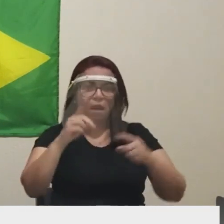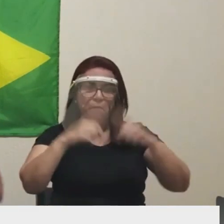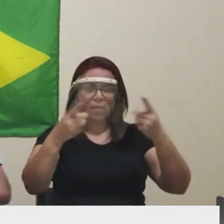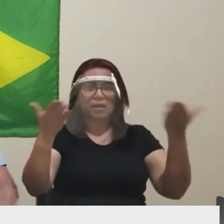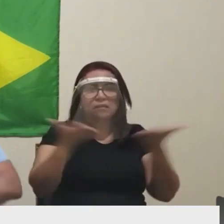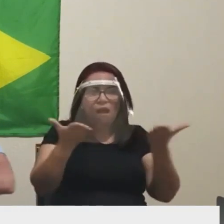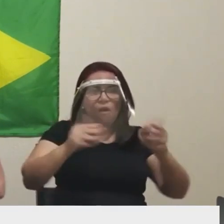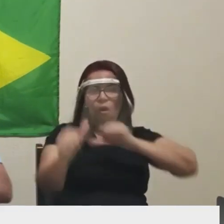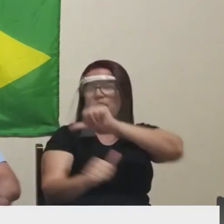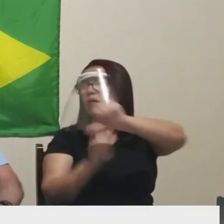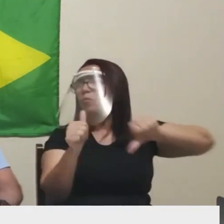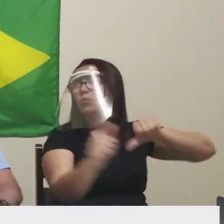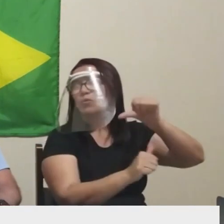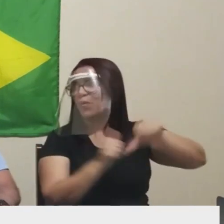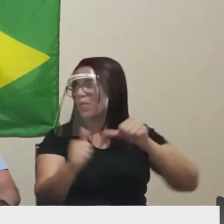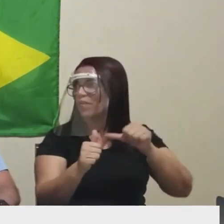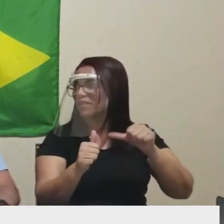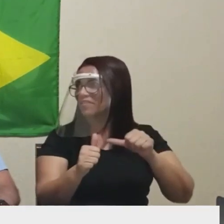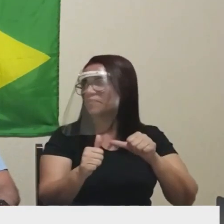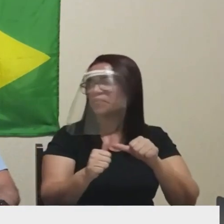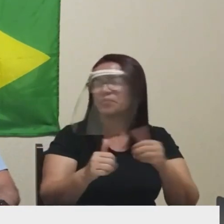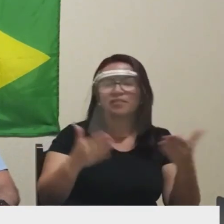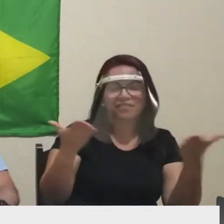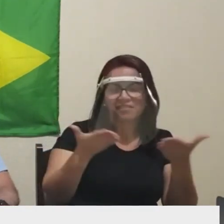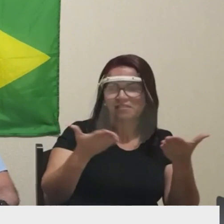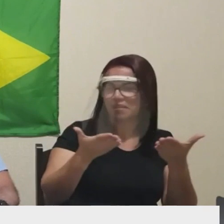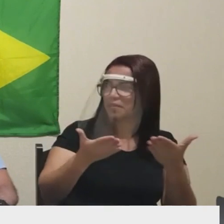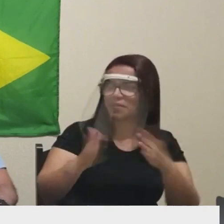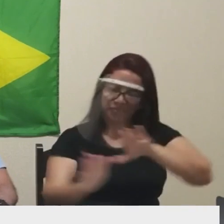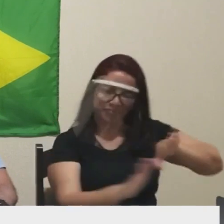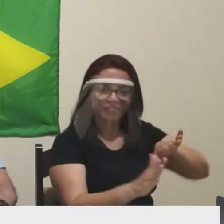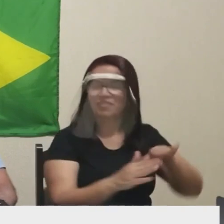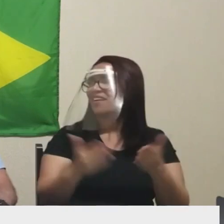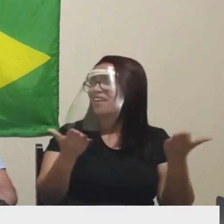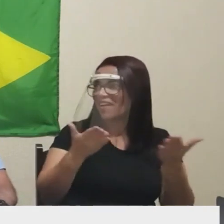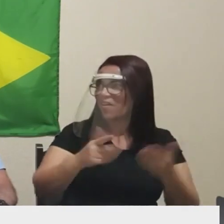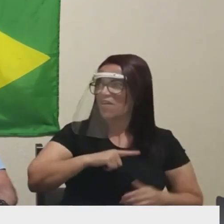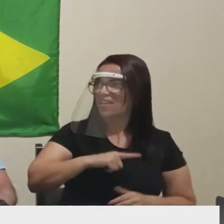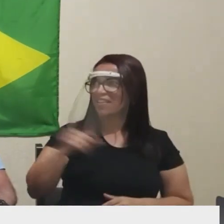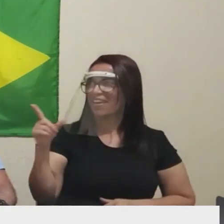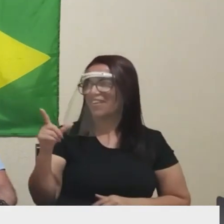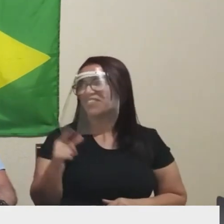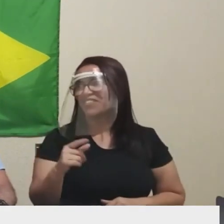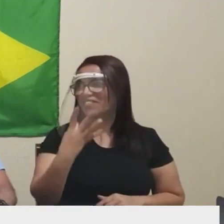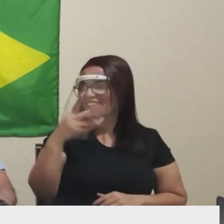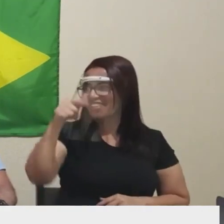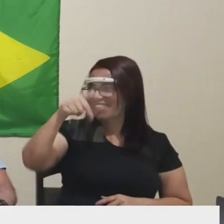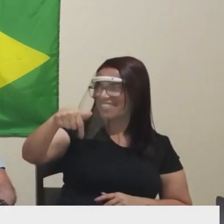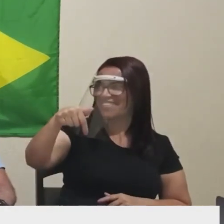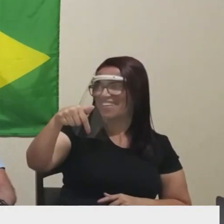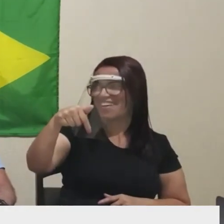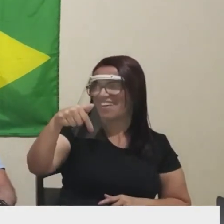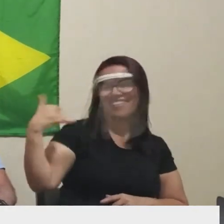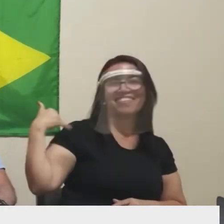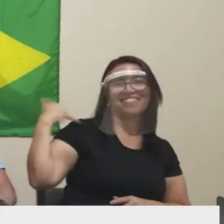anos, também não entrega. Só tem 50? 47, vou fazer 40. Tá, tá ficando velho, né? Tô perdendo o cabelo.